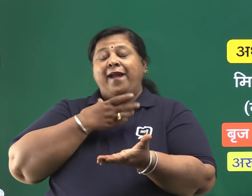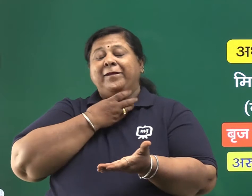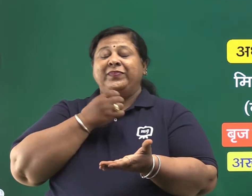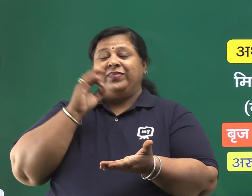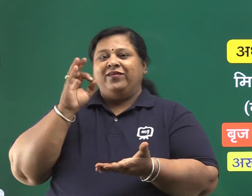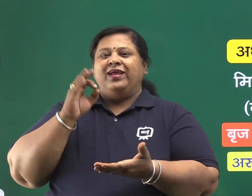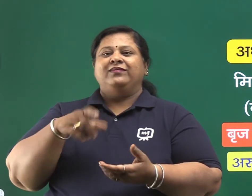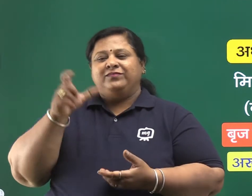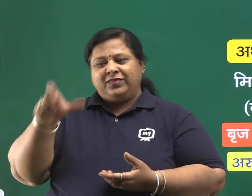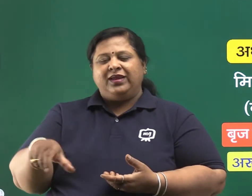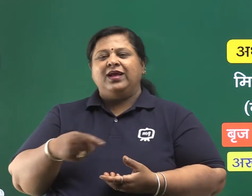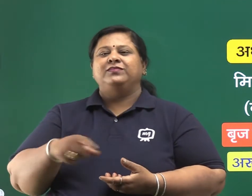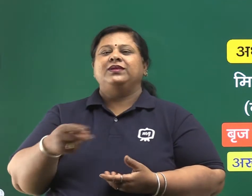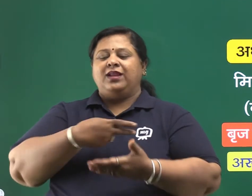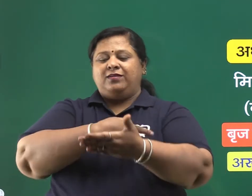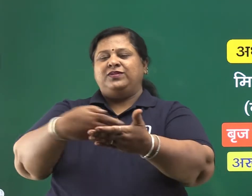के नाम से